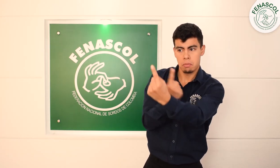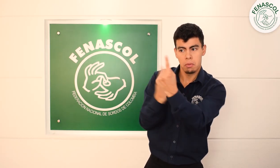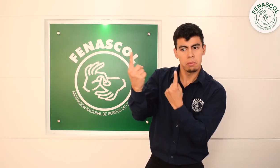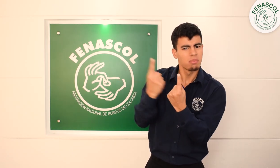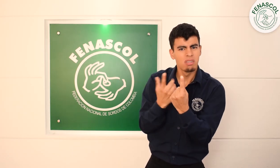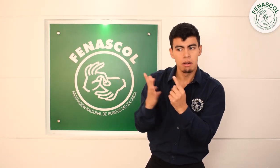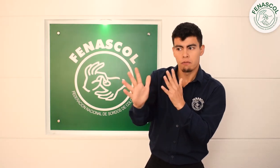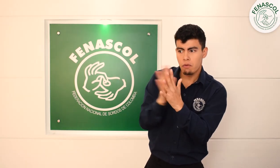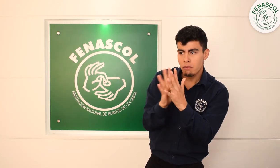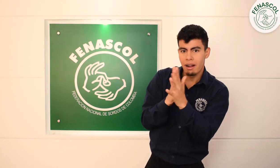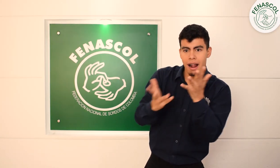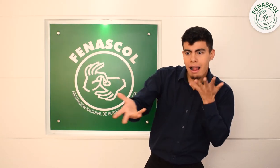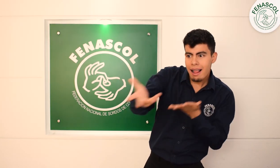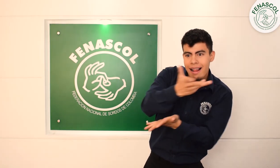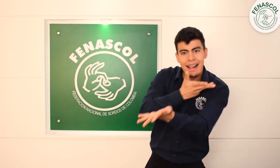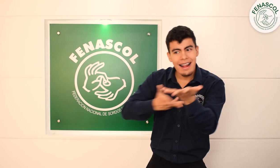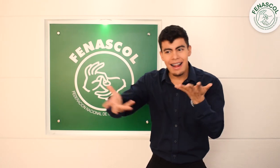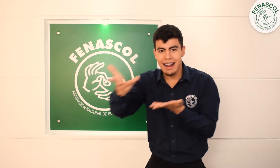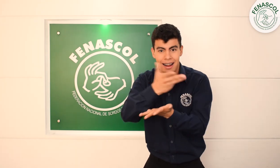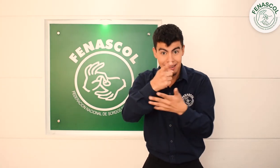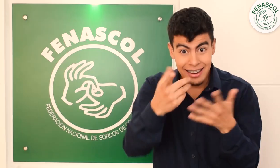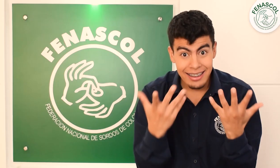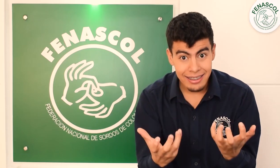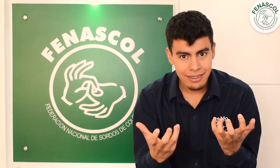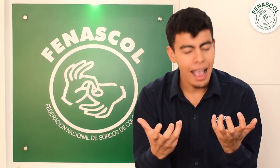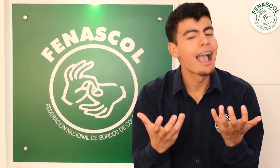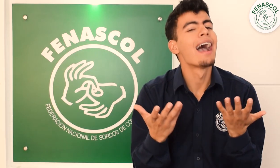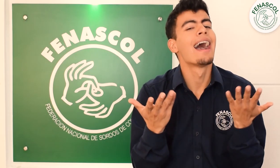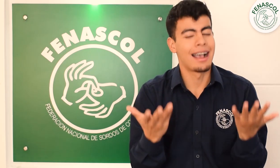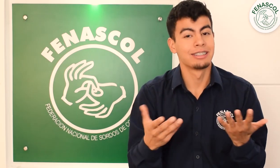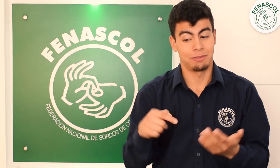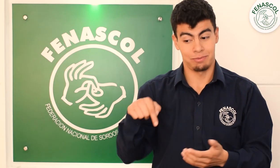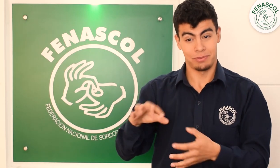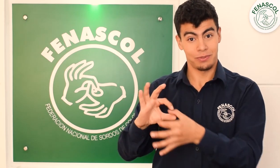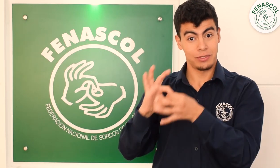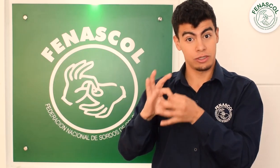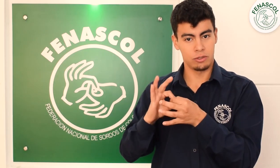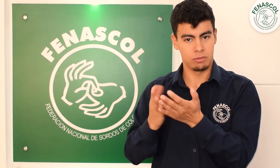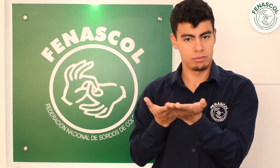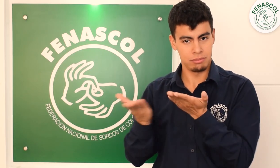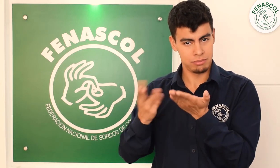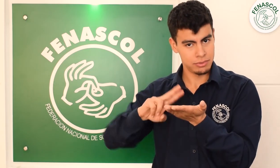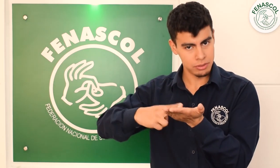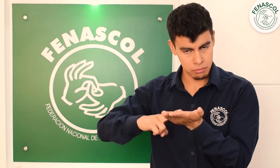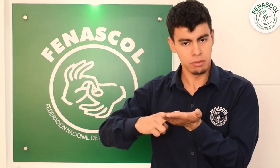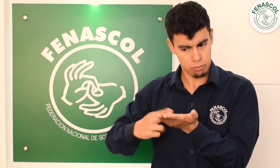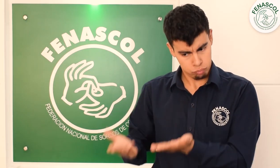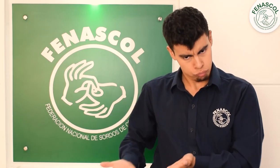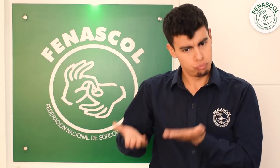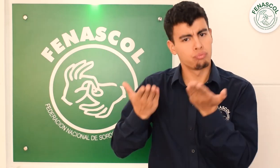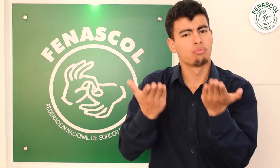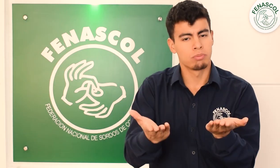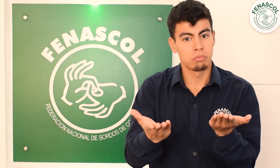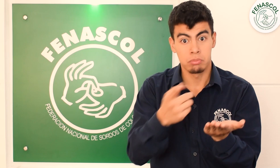Señas Colombiana para garantizar la participación de personas sordas, FENASCOL cuenta con tu requerimiento.